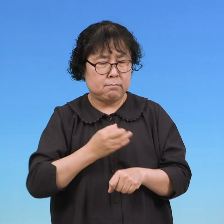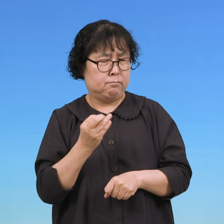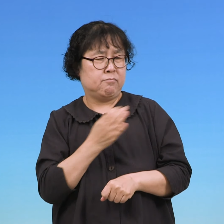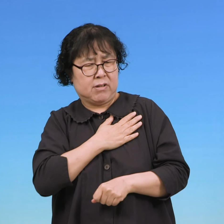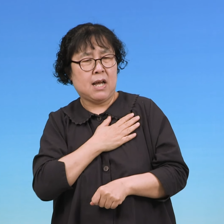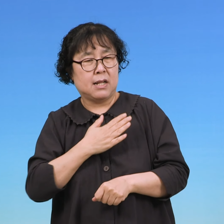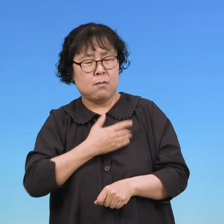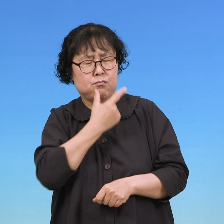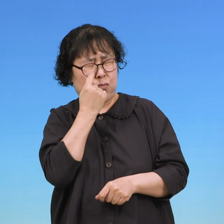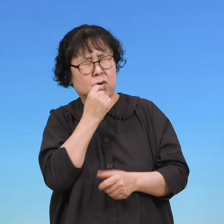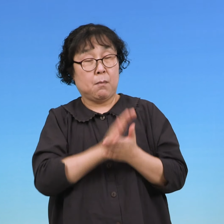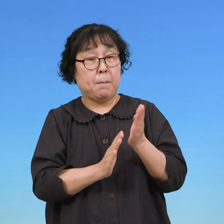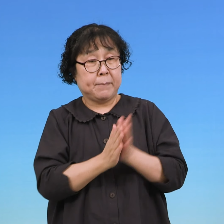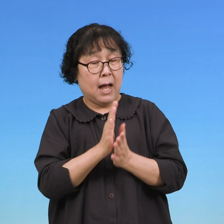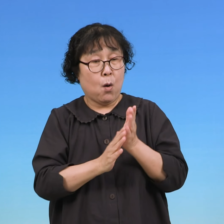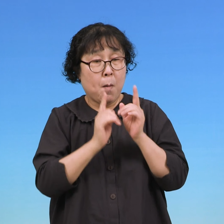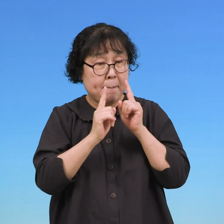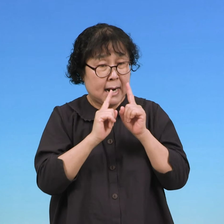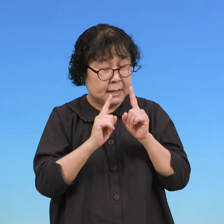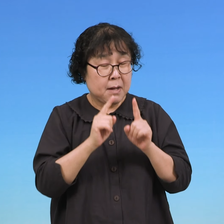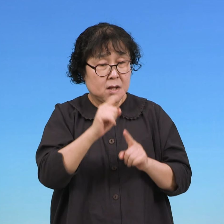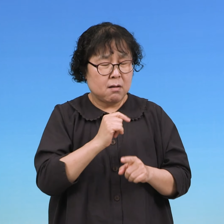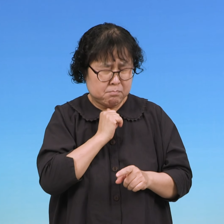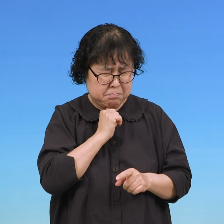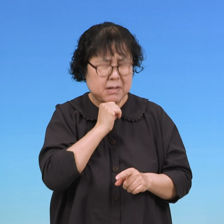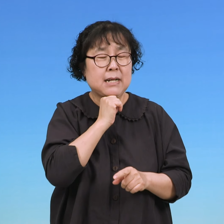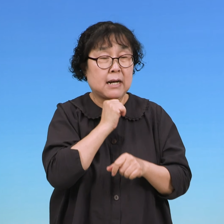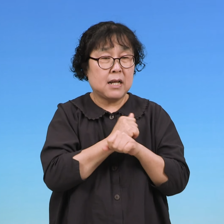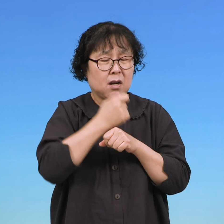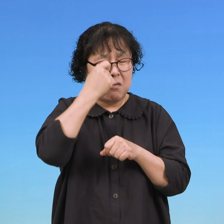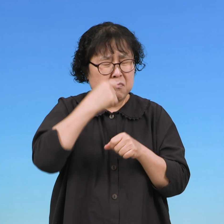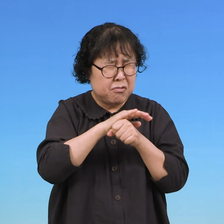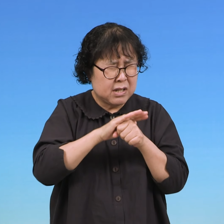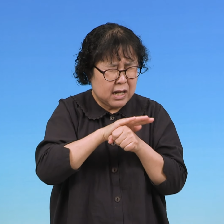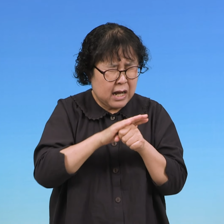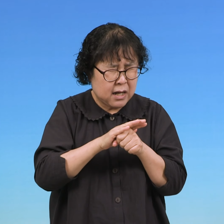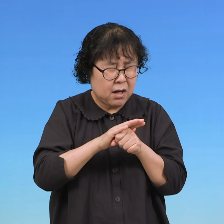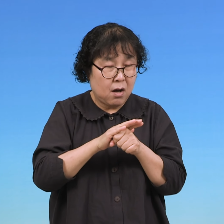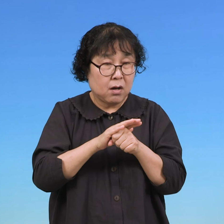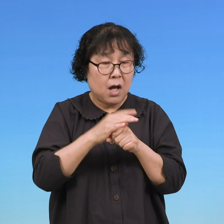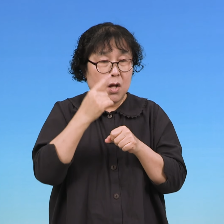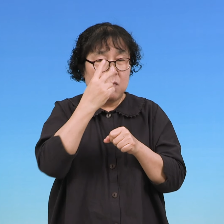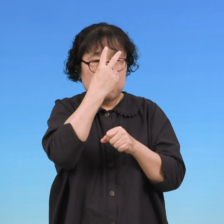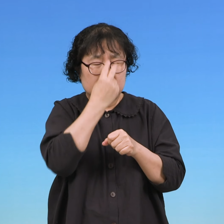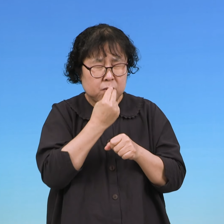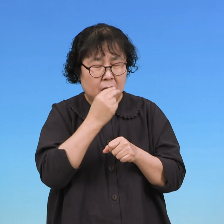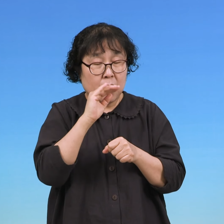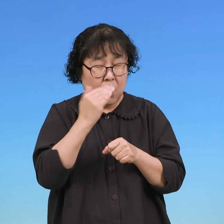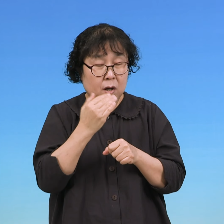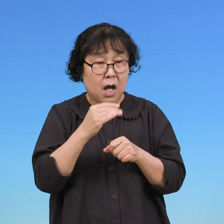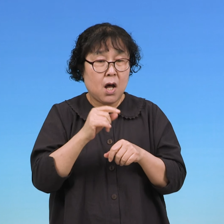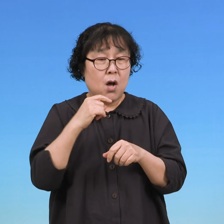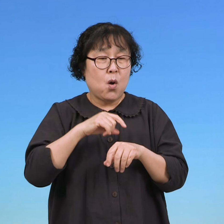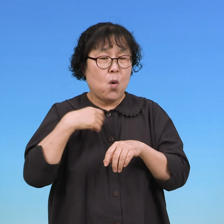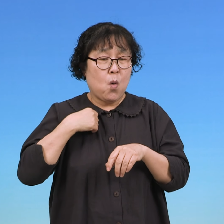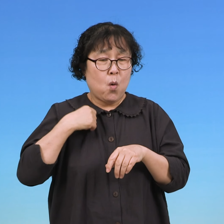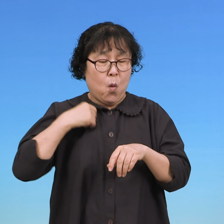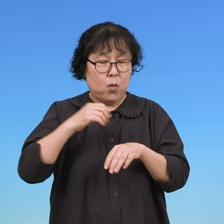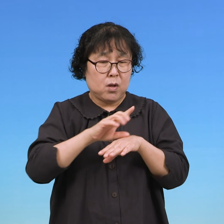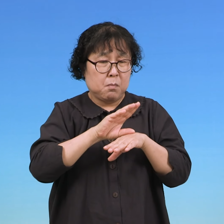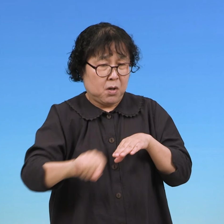나는 부자라 부유하여 부족한 것이 없다 하나 너의 곤고한 것과 가련한 것과 가난한 것과 눈먼 것과 벌거벗은